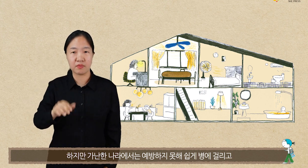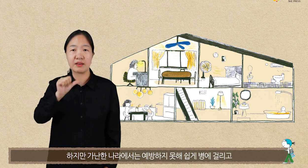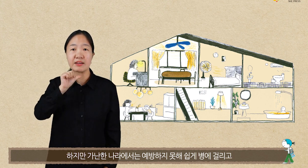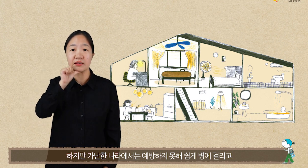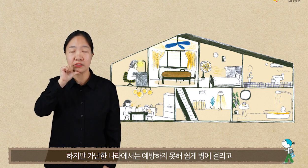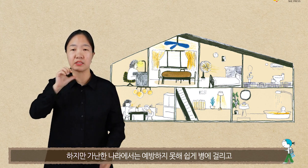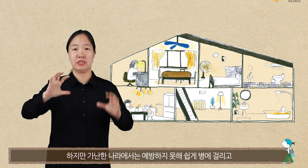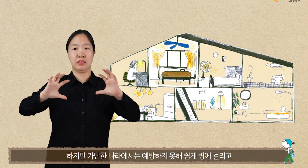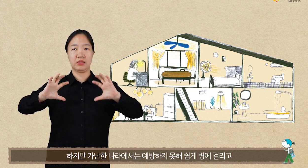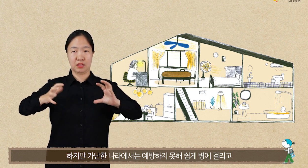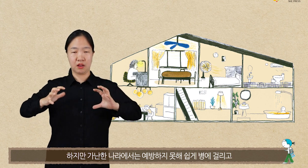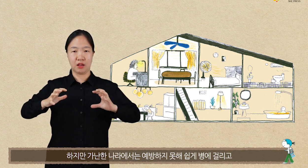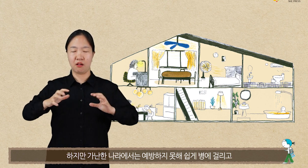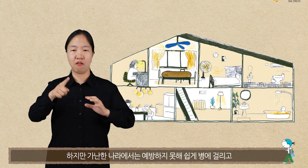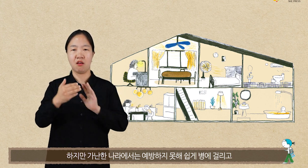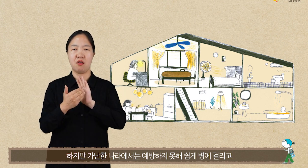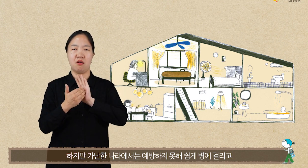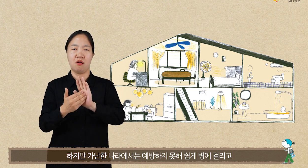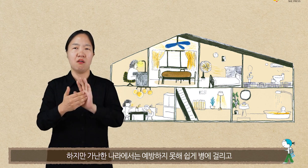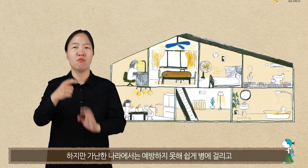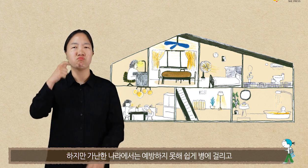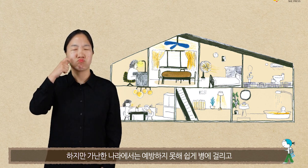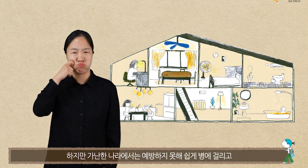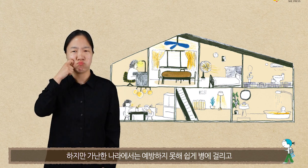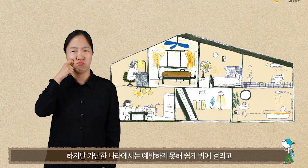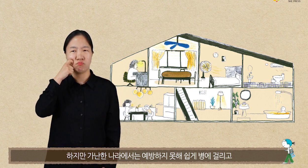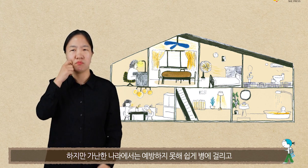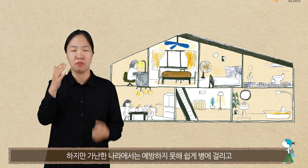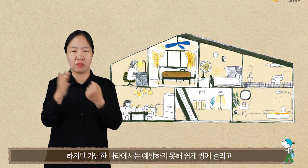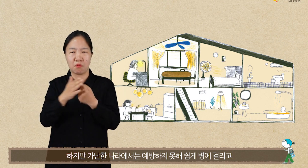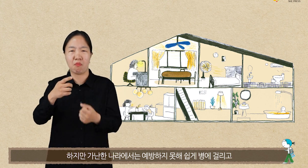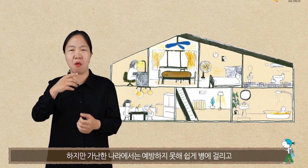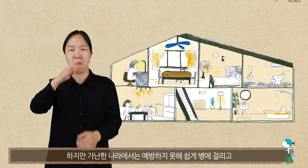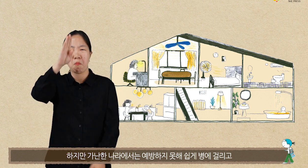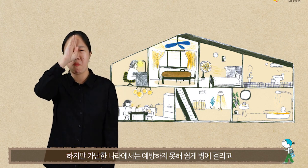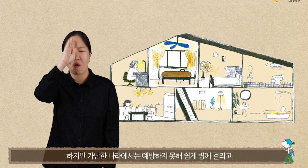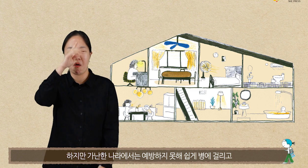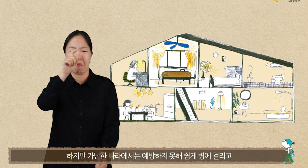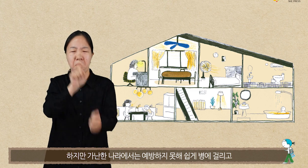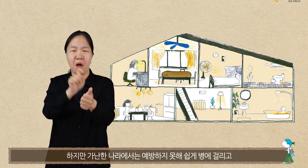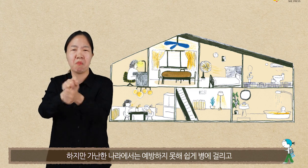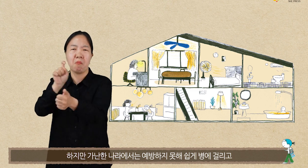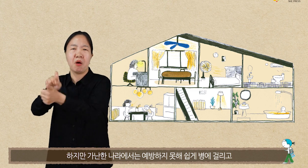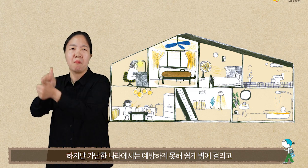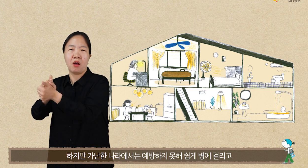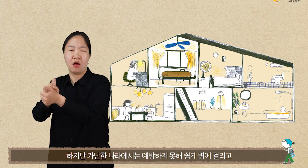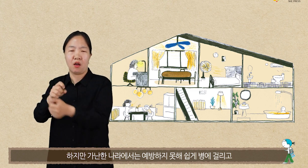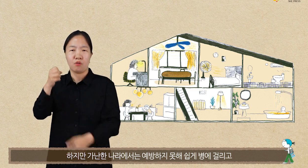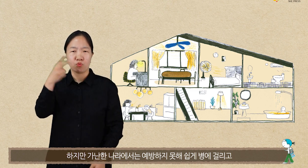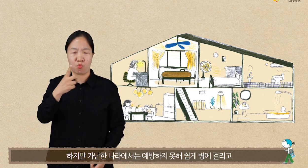하지만 가난한 나라에서는 예방하지 못해 쉽게 병에 걸리고